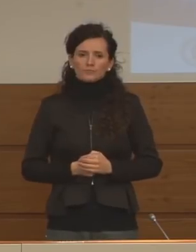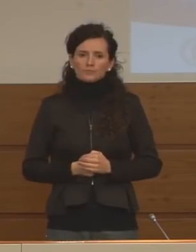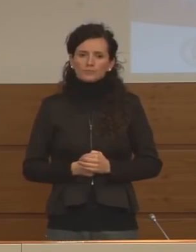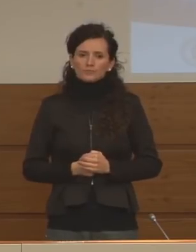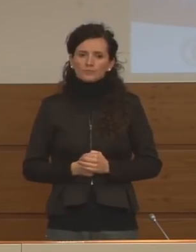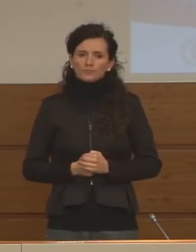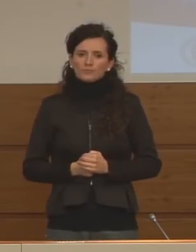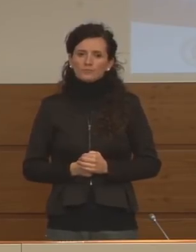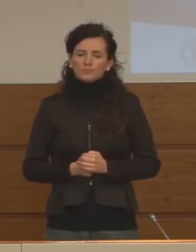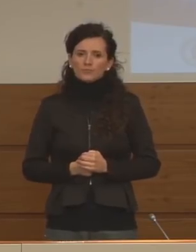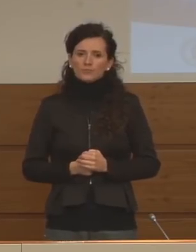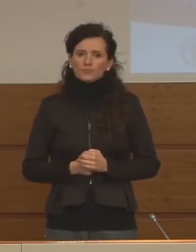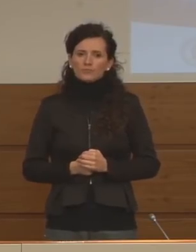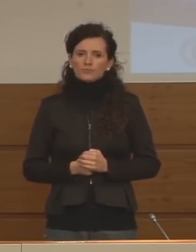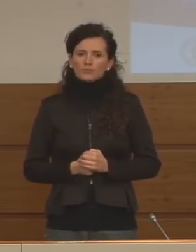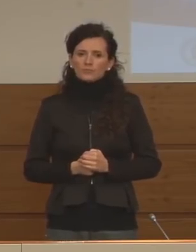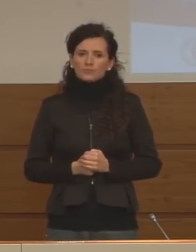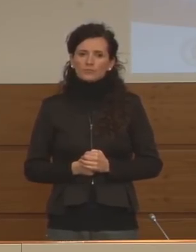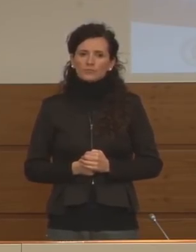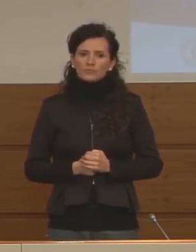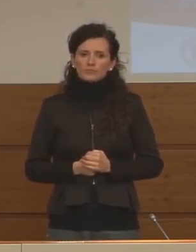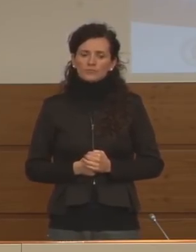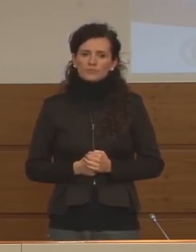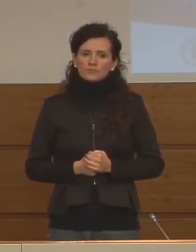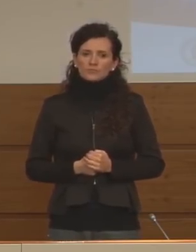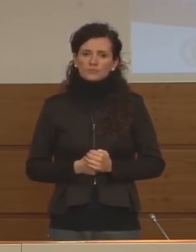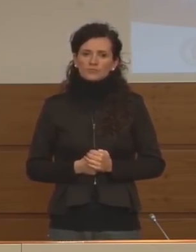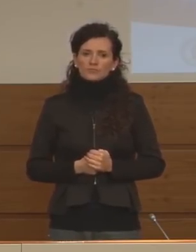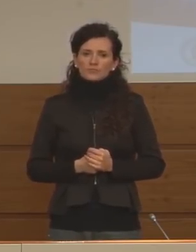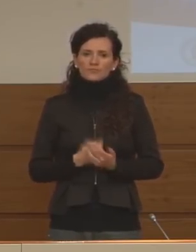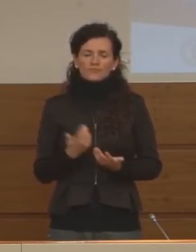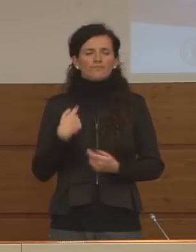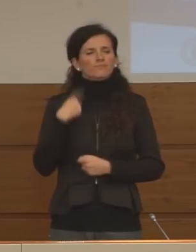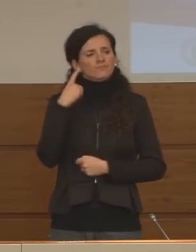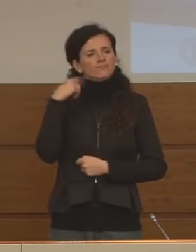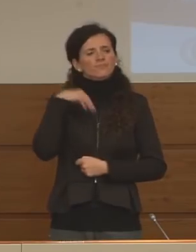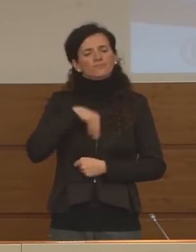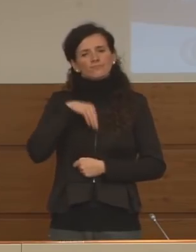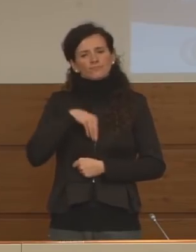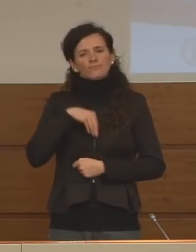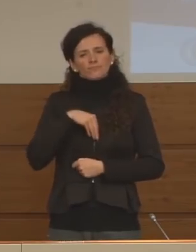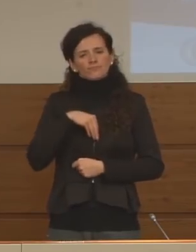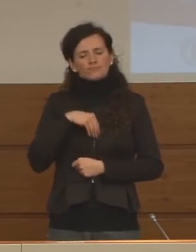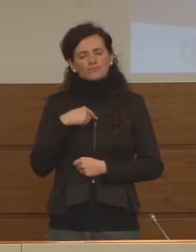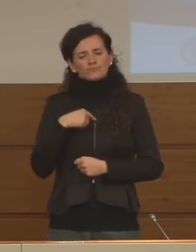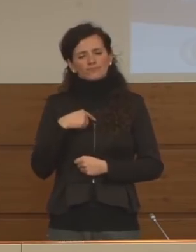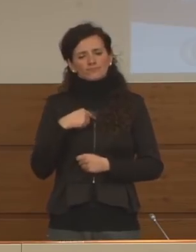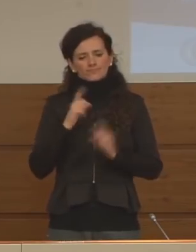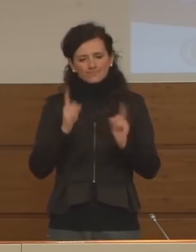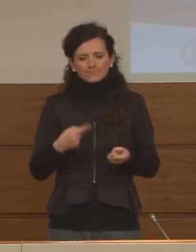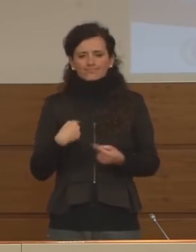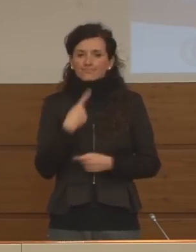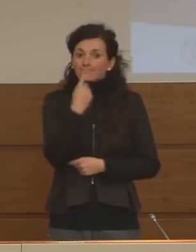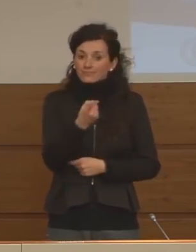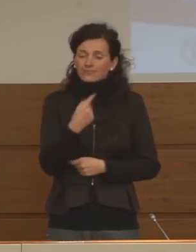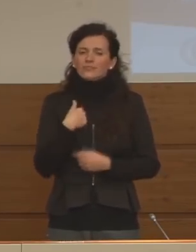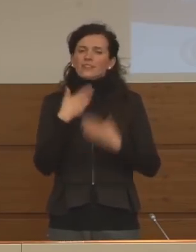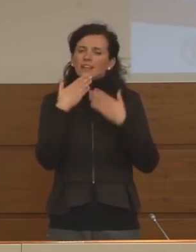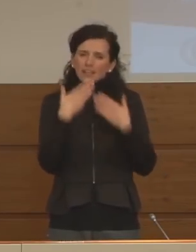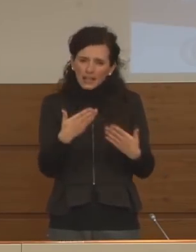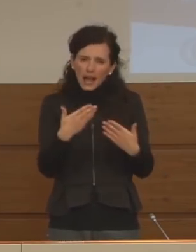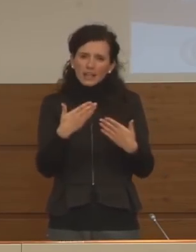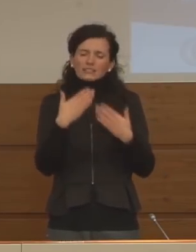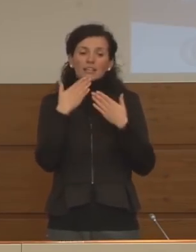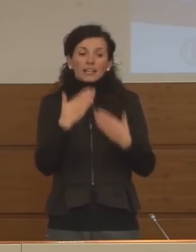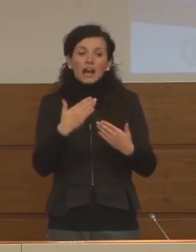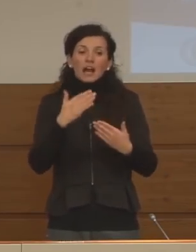ancora una volta mi sento di dover esprimere uno straordinario ringraziamento a tutti